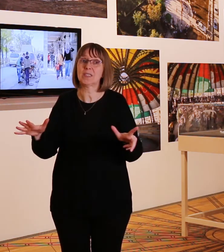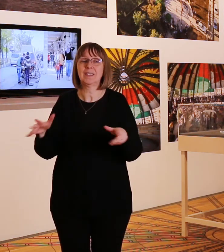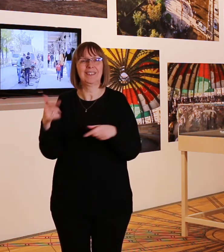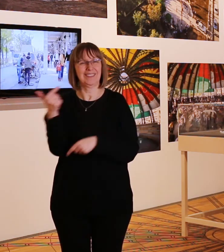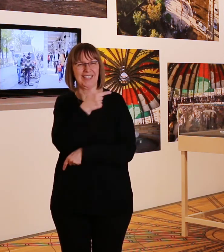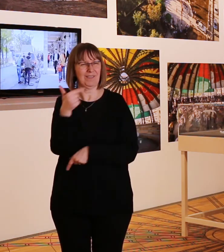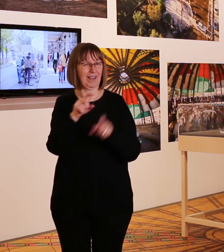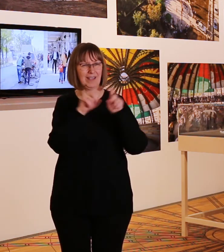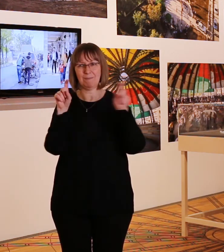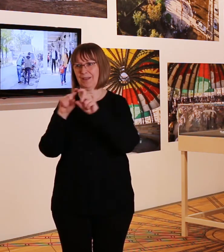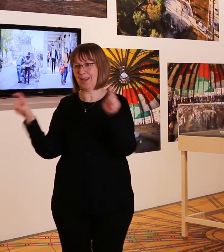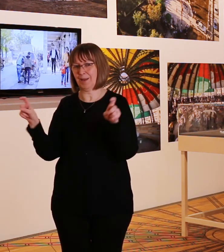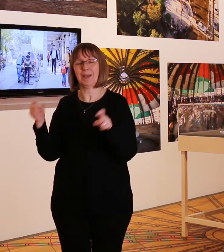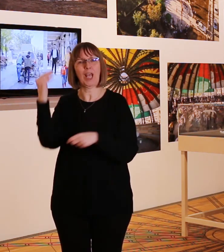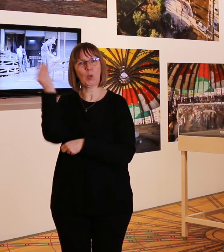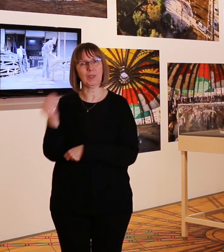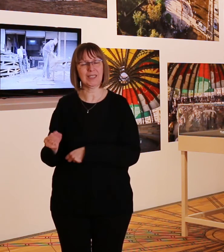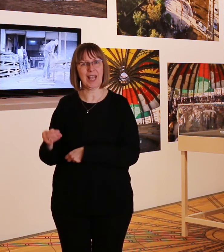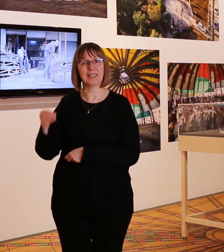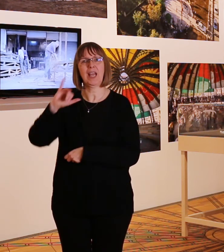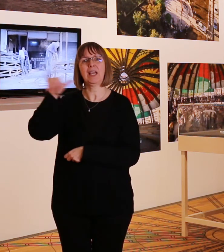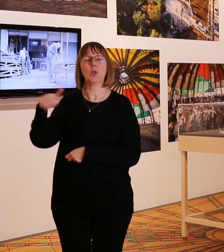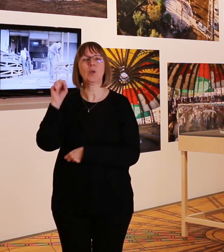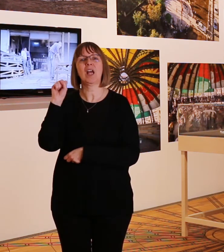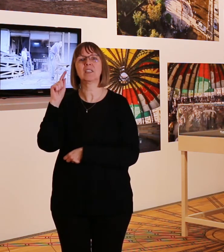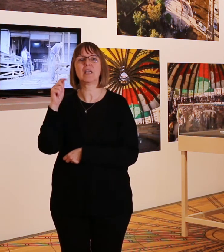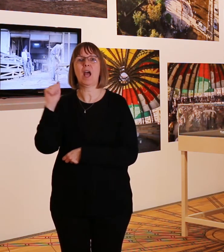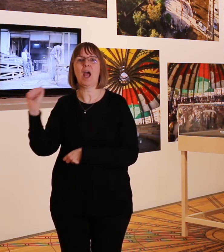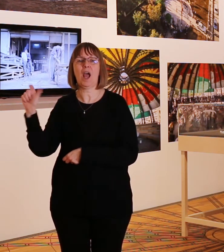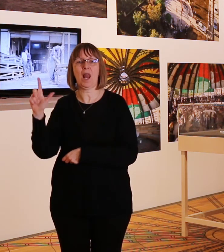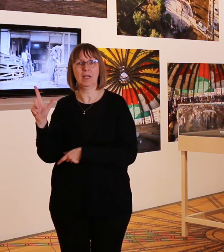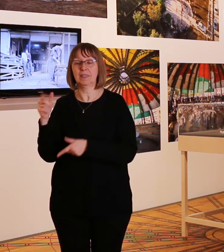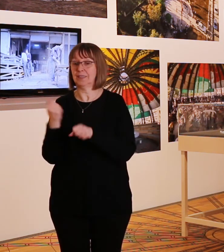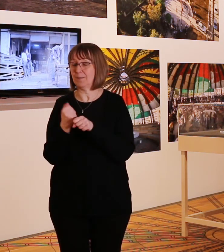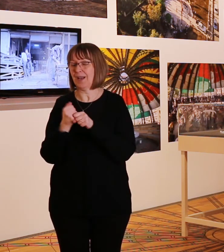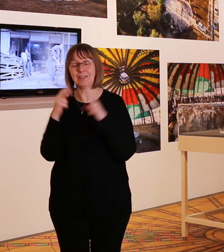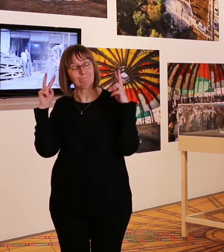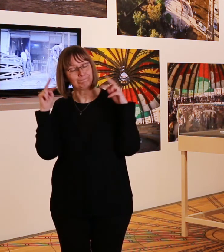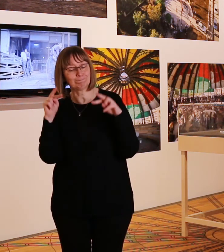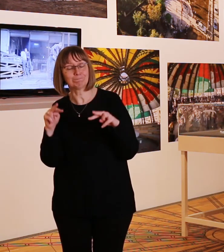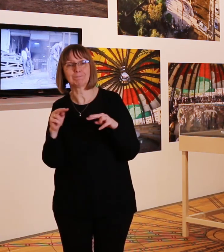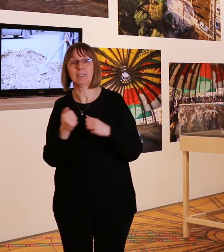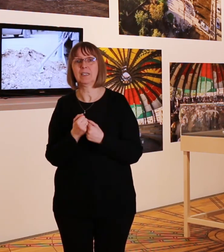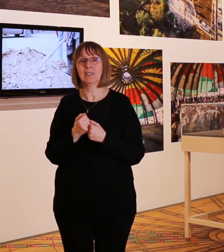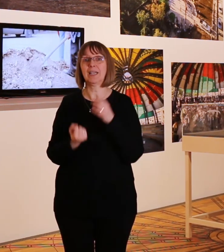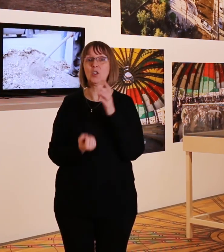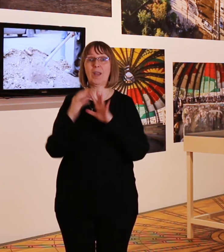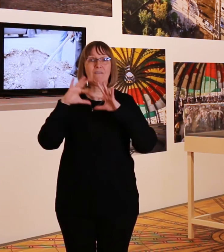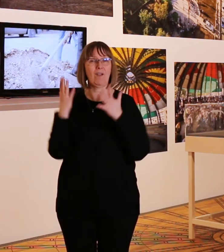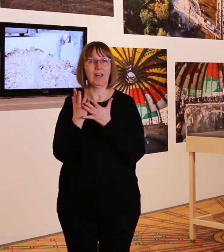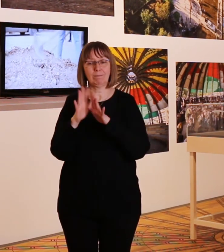zwei Themen, mit denen sich der Künstler Jonas Dahl in seiner Arbeit New World Summit auseinandersetzt. New World